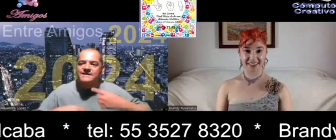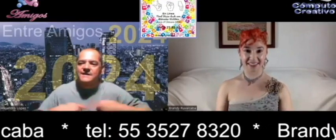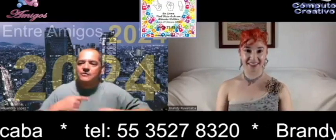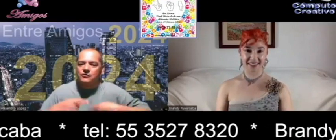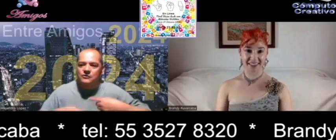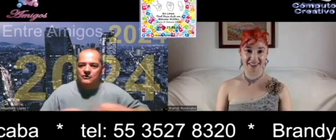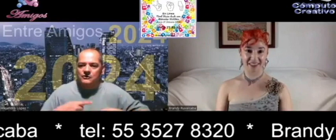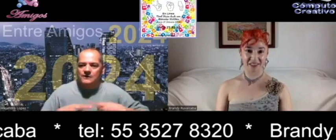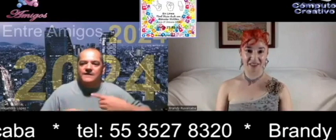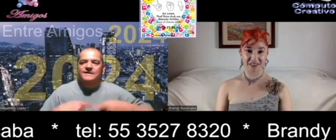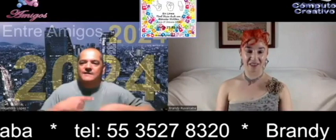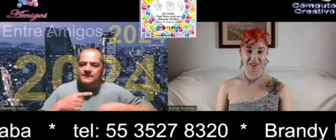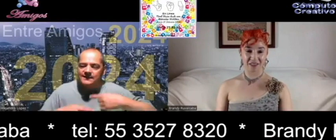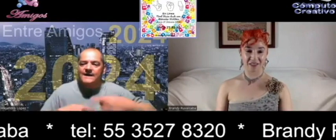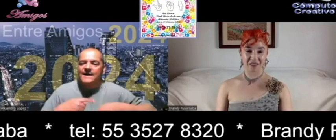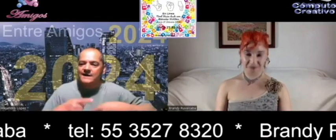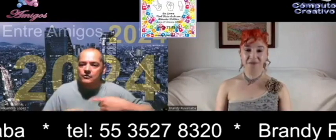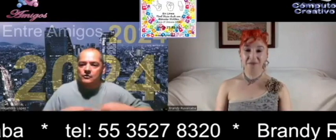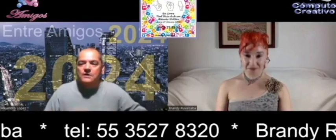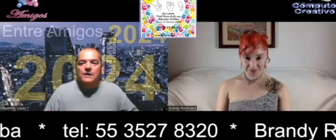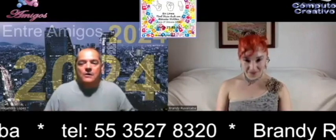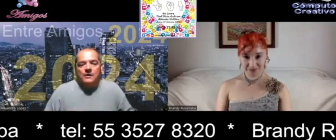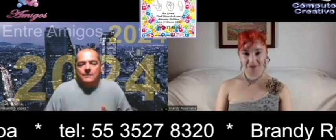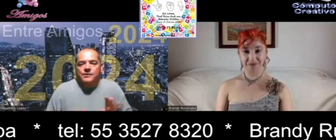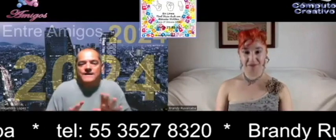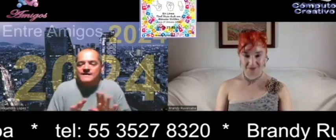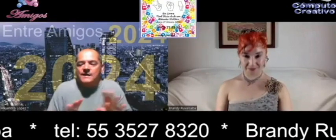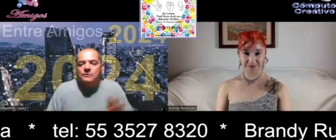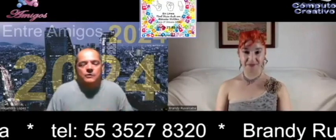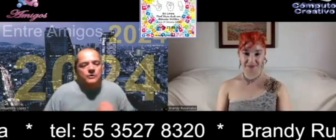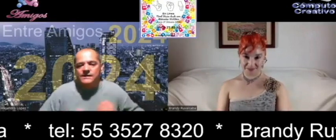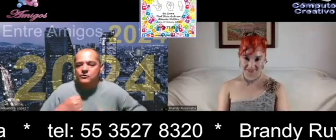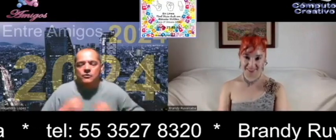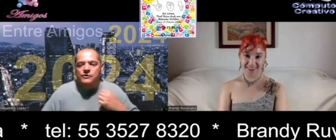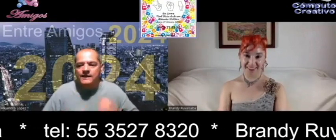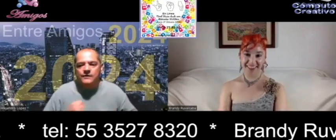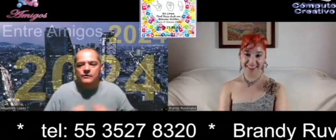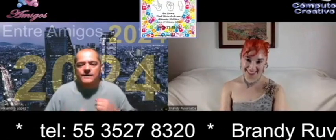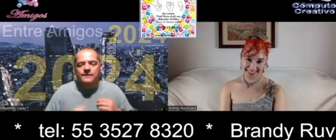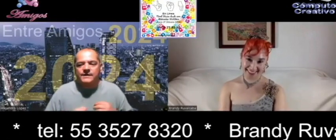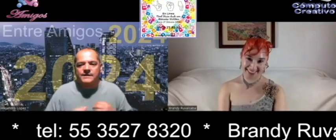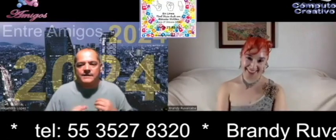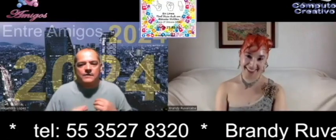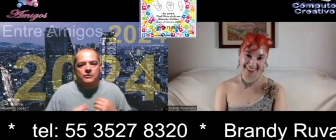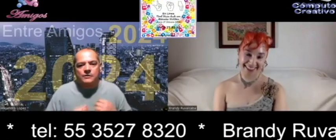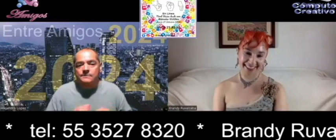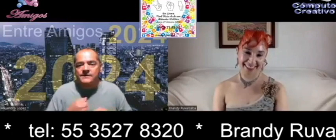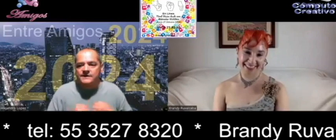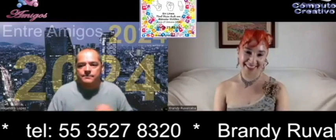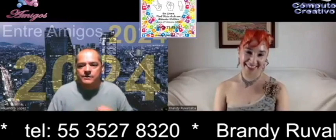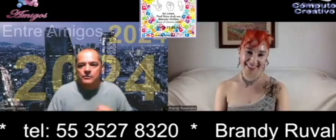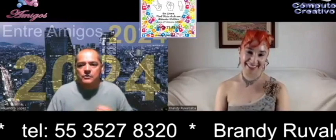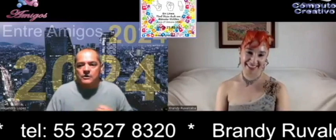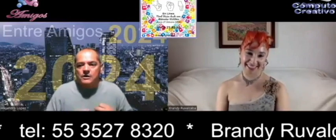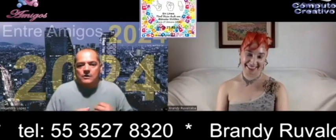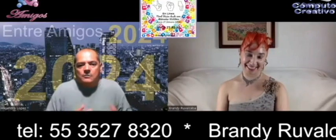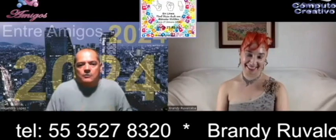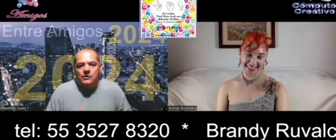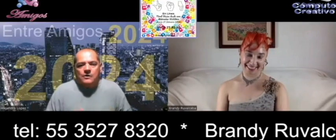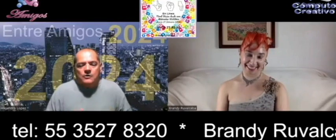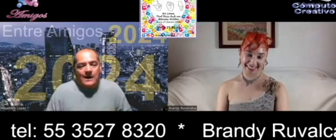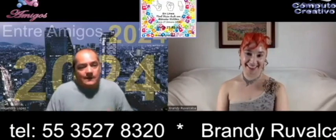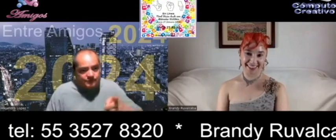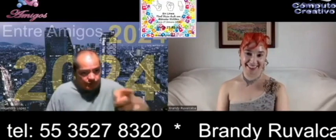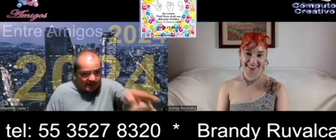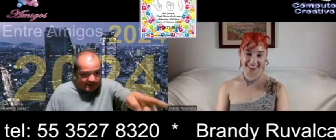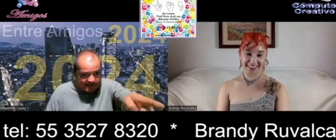estás pensando, estás creando. Puede ser a lo mejor que estoy corriendo y de repente quiero correr más rápido. ¿Cómo